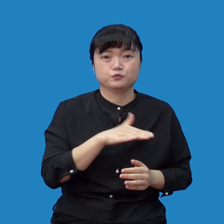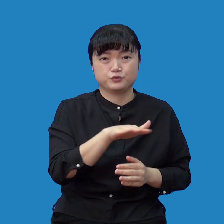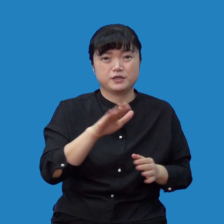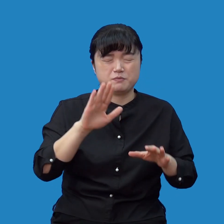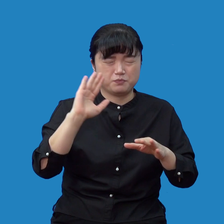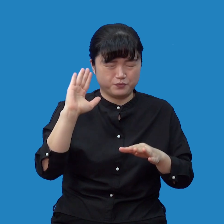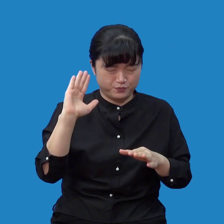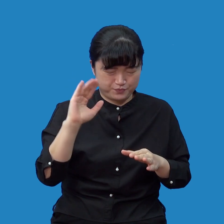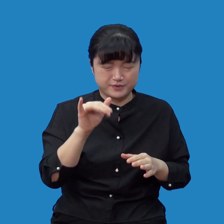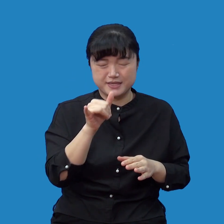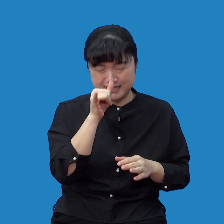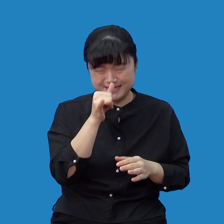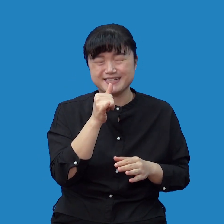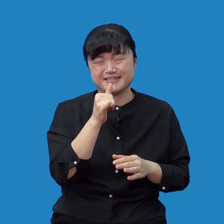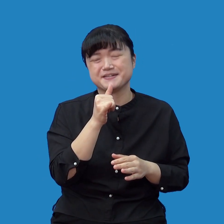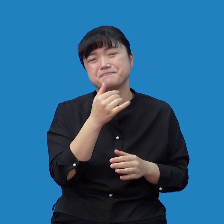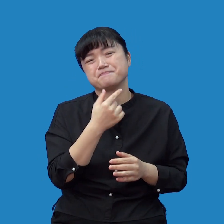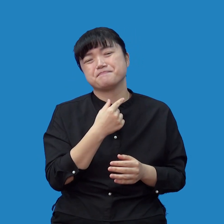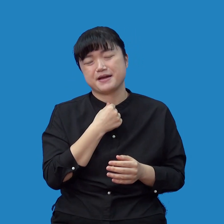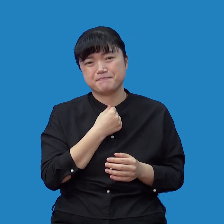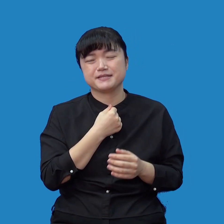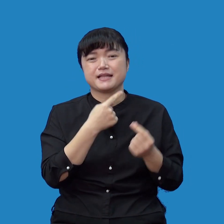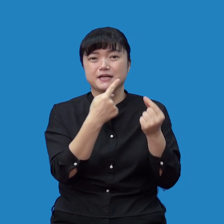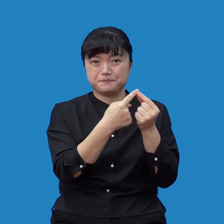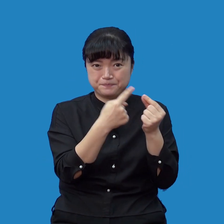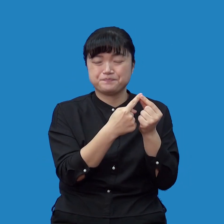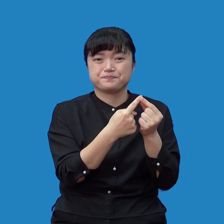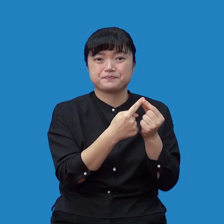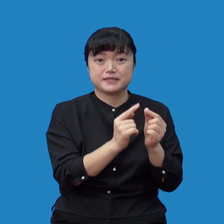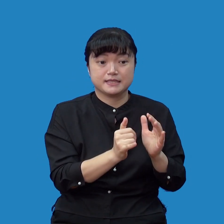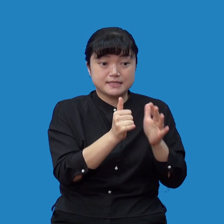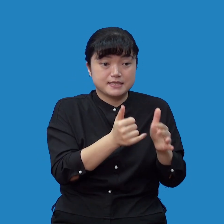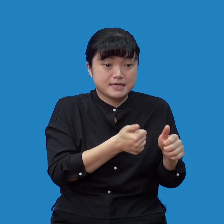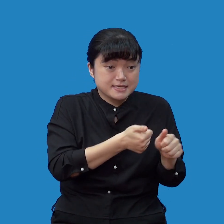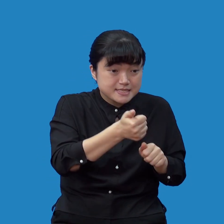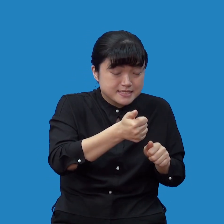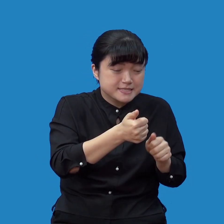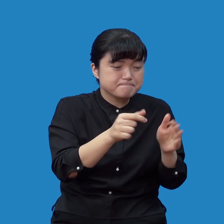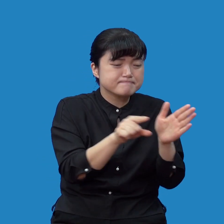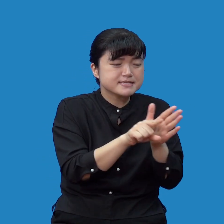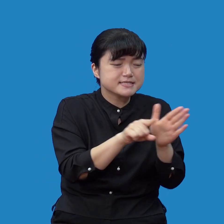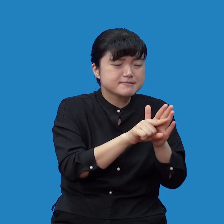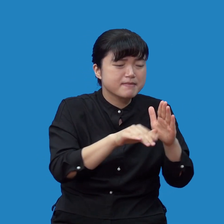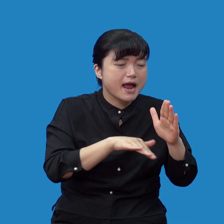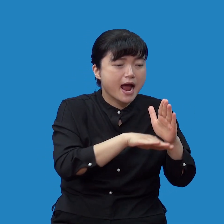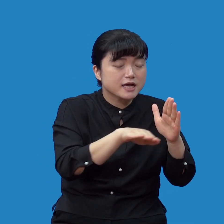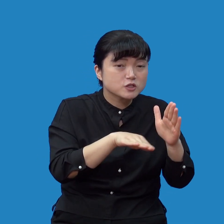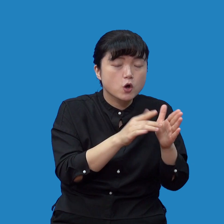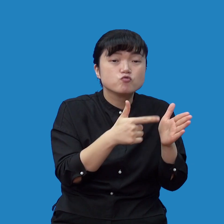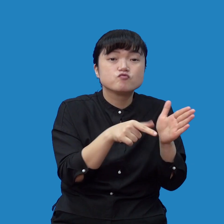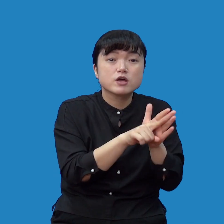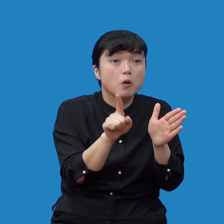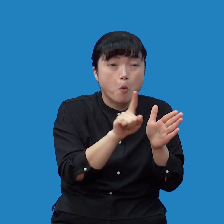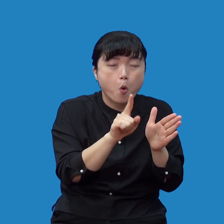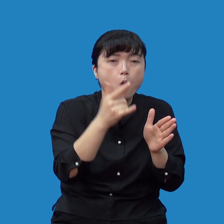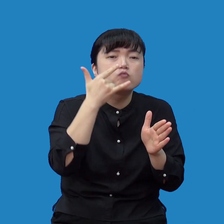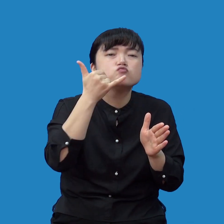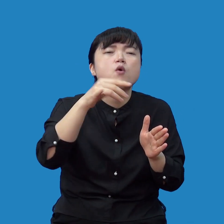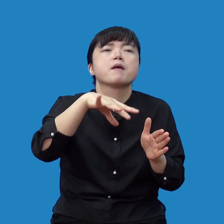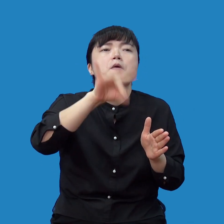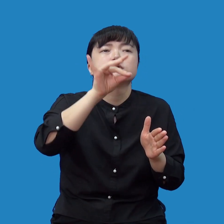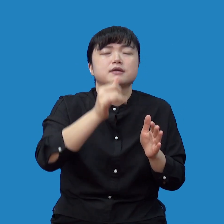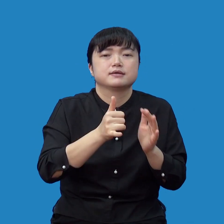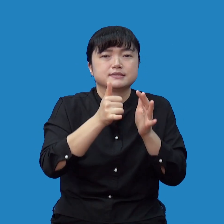있으시기를 바랍니다. 자, 첫 번째, 세상을 이기는 믿음의 가정을 위해서는 부모가 먼저